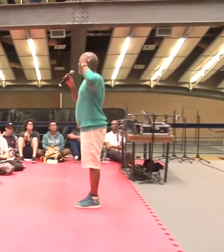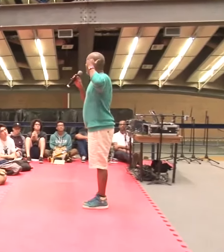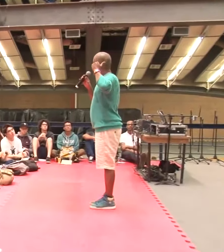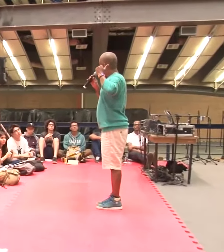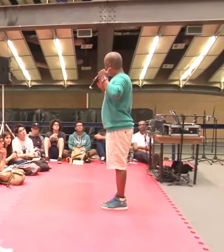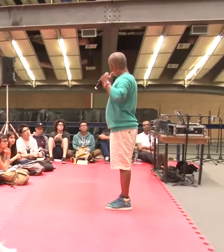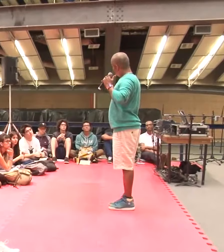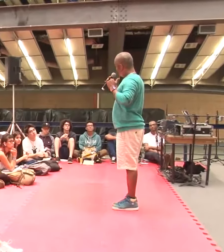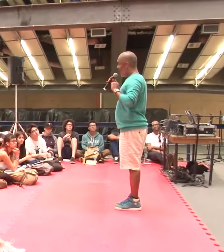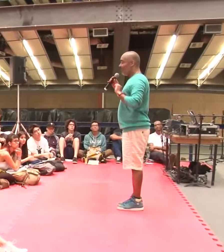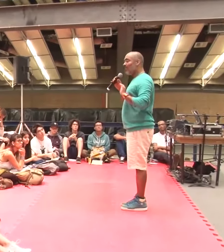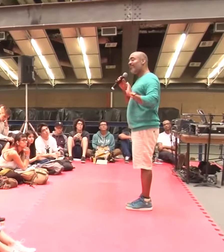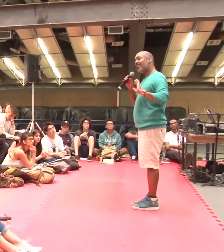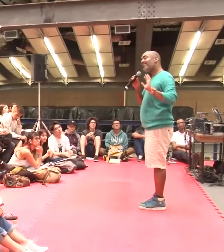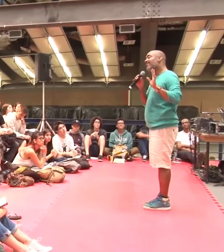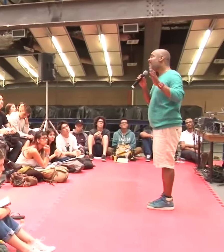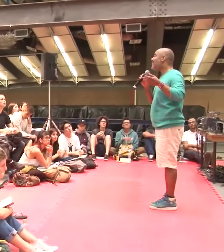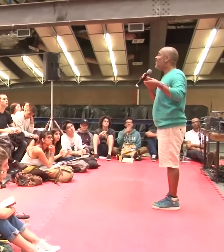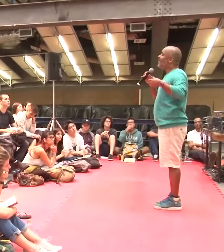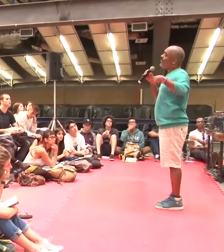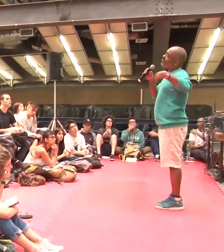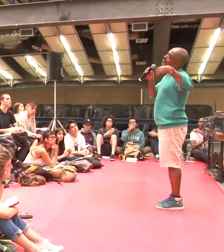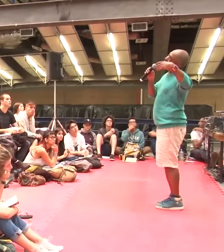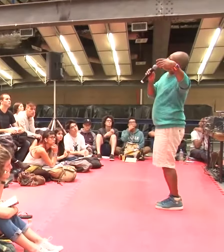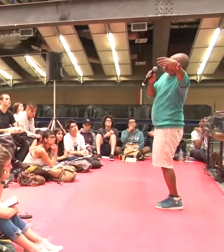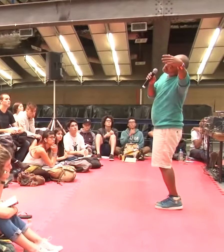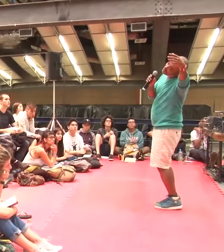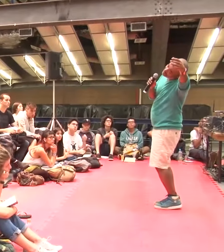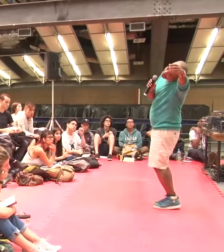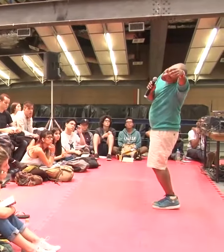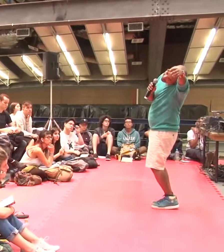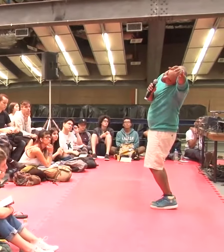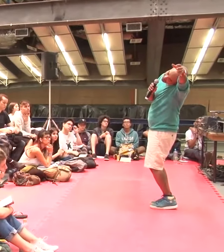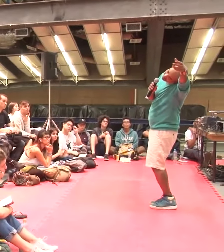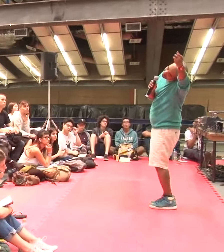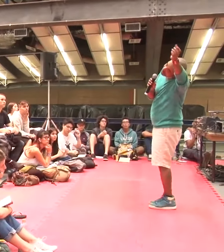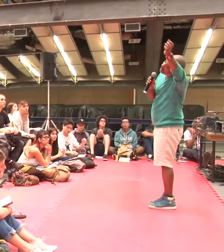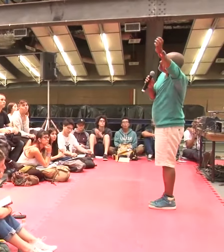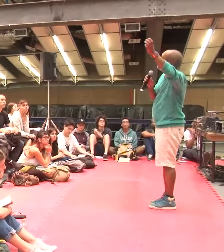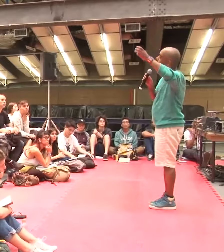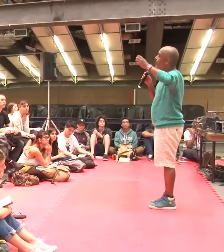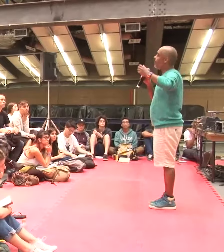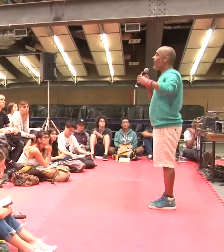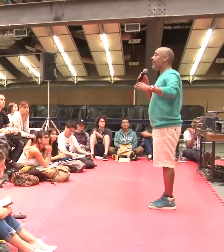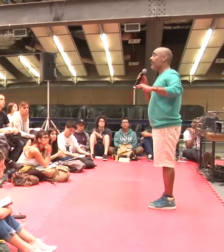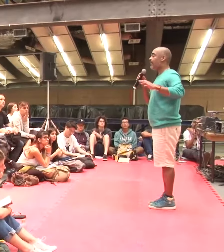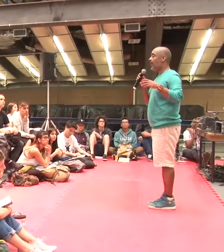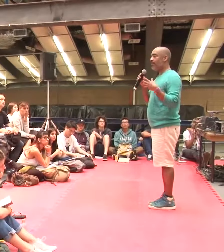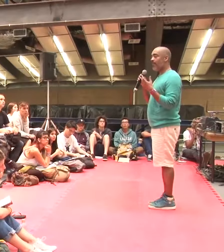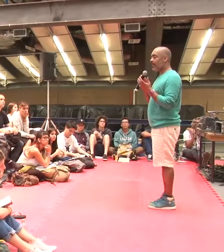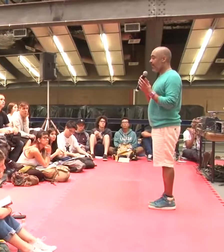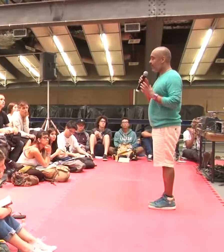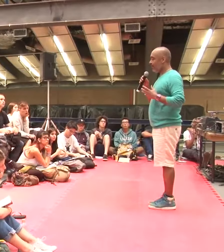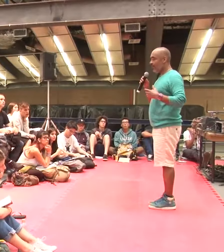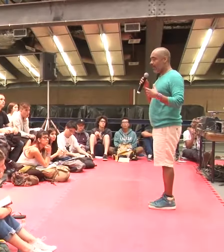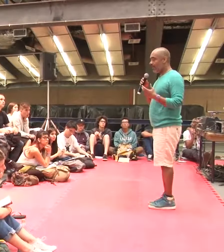Pouco tempo antes, o narrador, né? Estou deitada nua numa grande pétala de rosa, blá blá blá blá blá blá blá